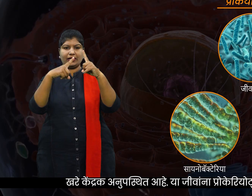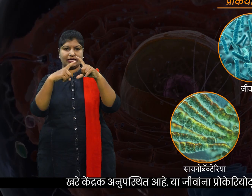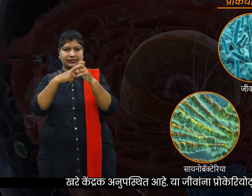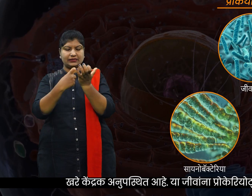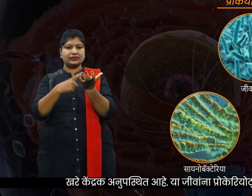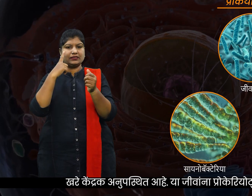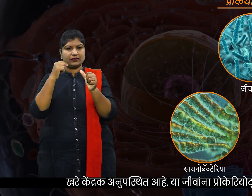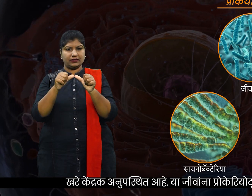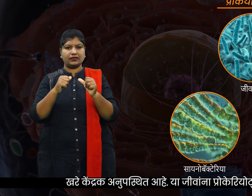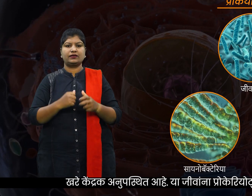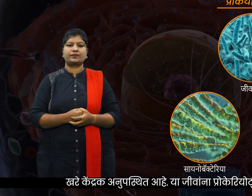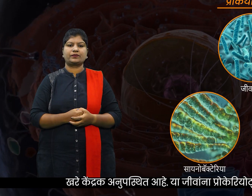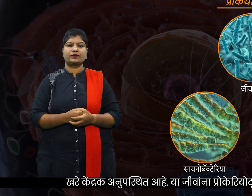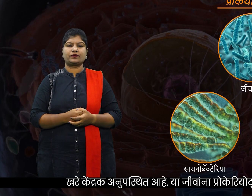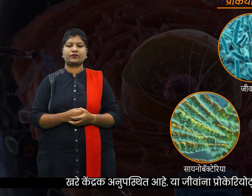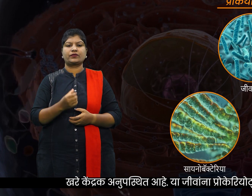प्रोकॅरियोट्स म्हणतात.